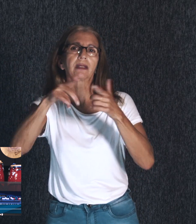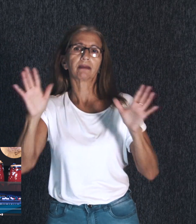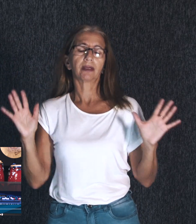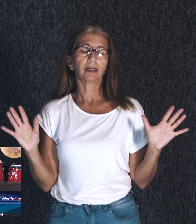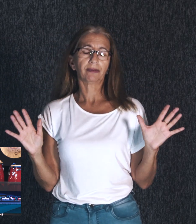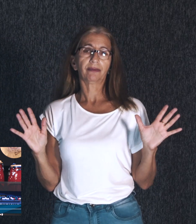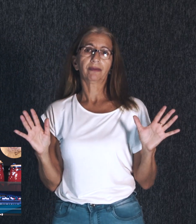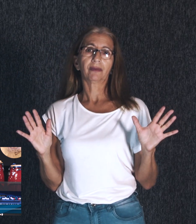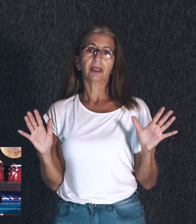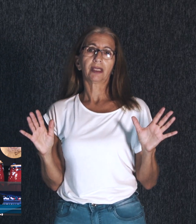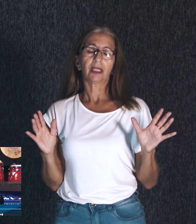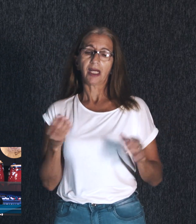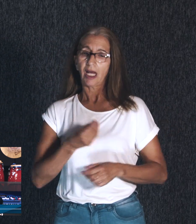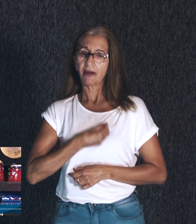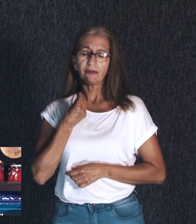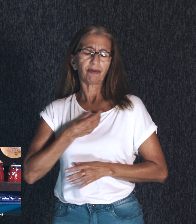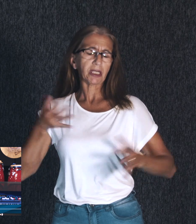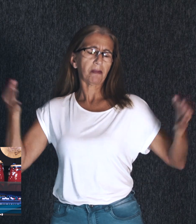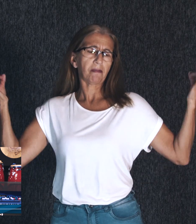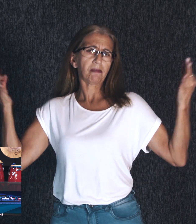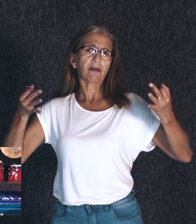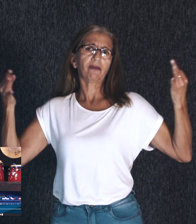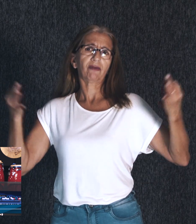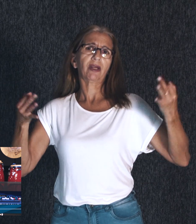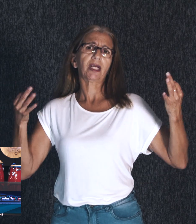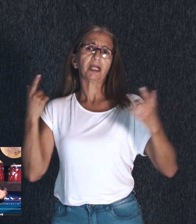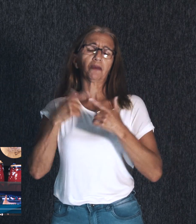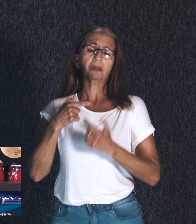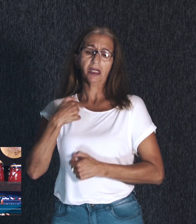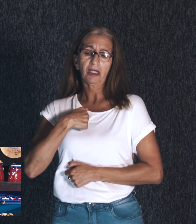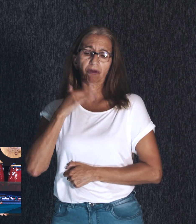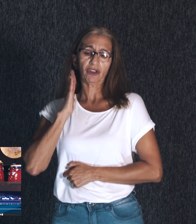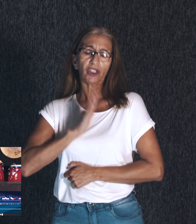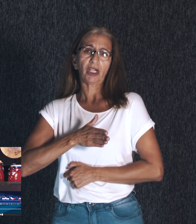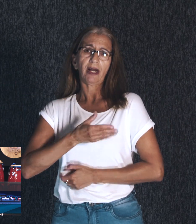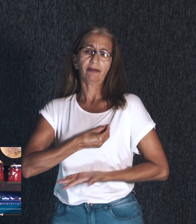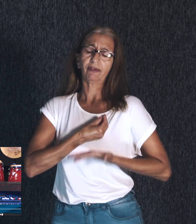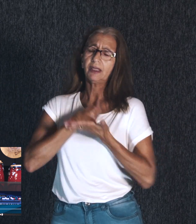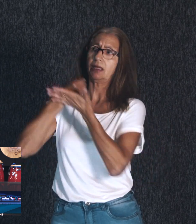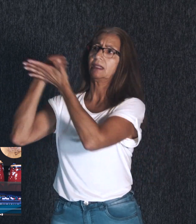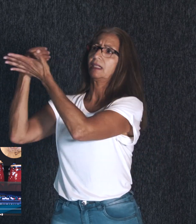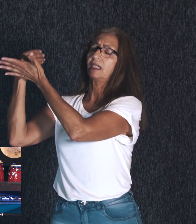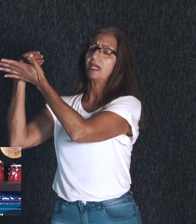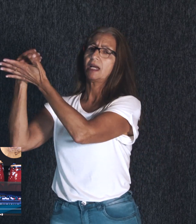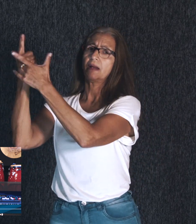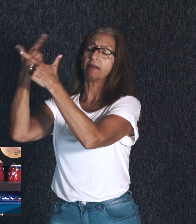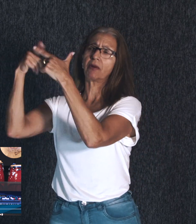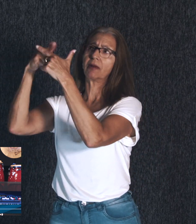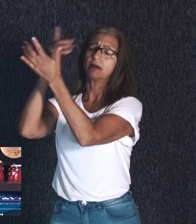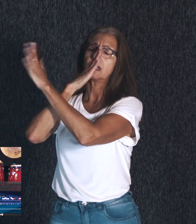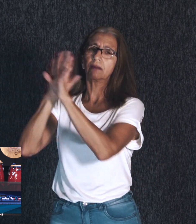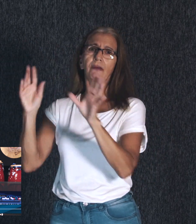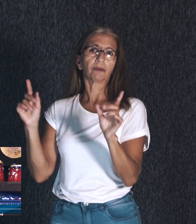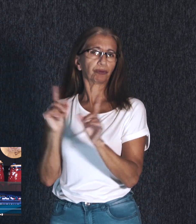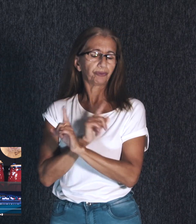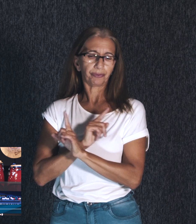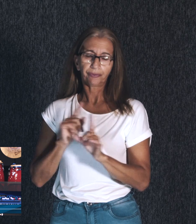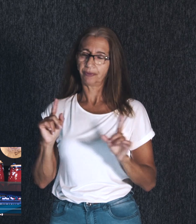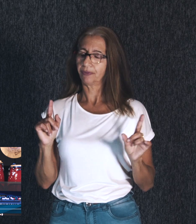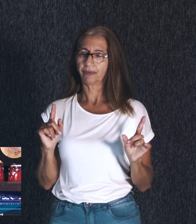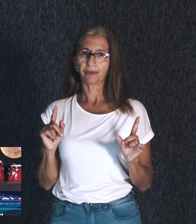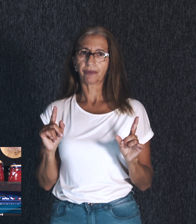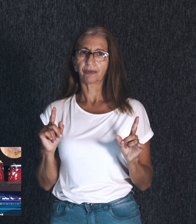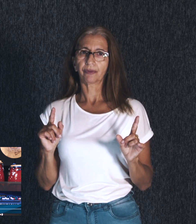nós estaremos então, porque somos filhos de Deus, estaremos blindados de todos os problemas deste mundo. Não, não é isso